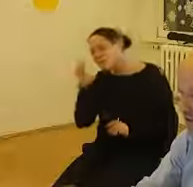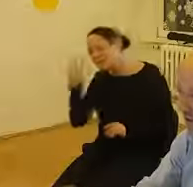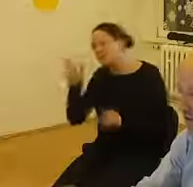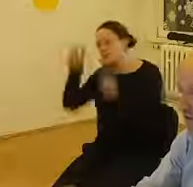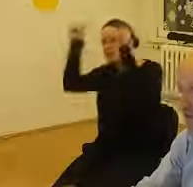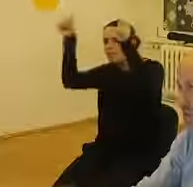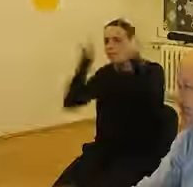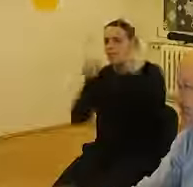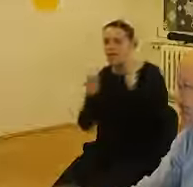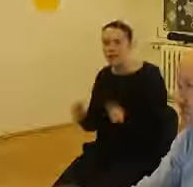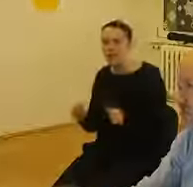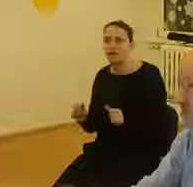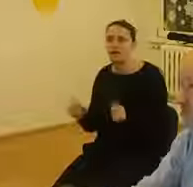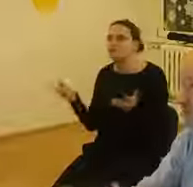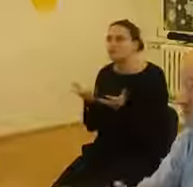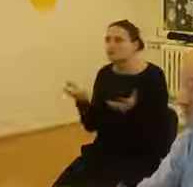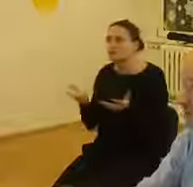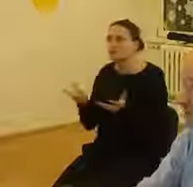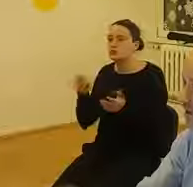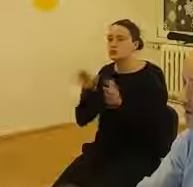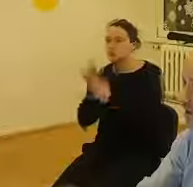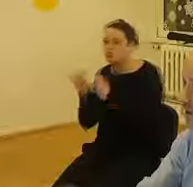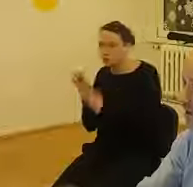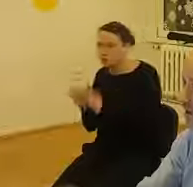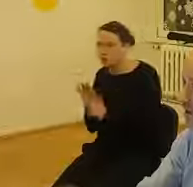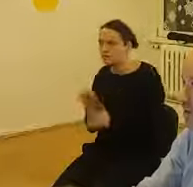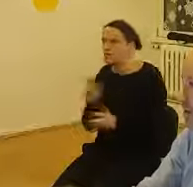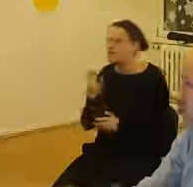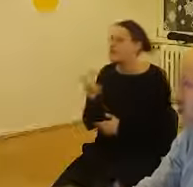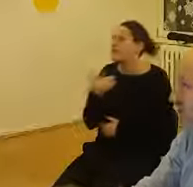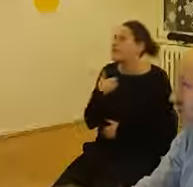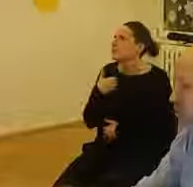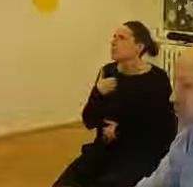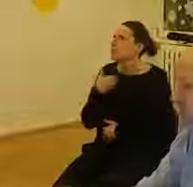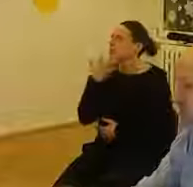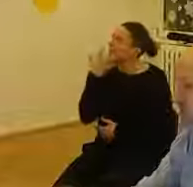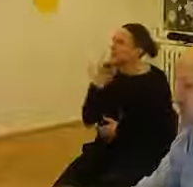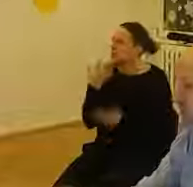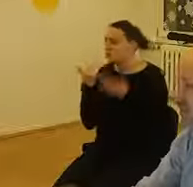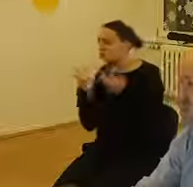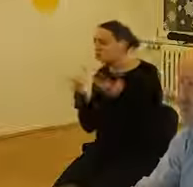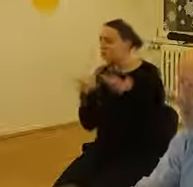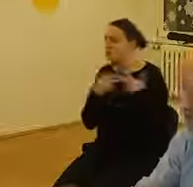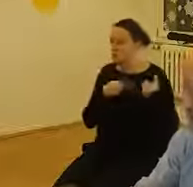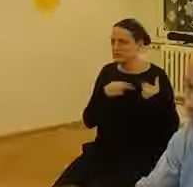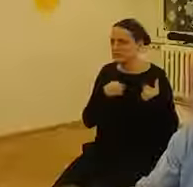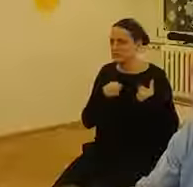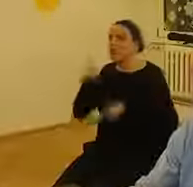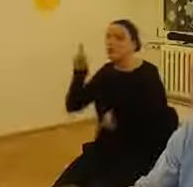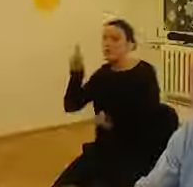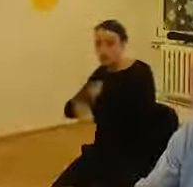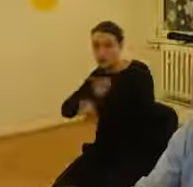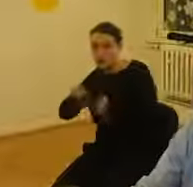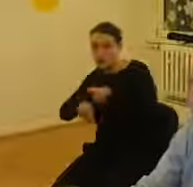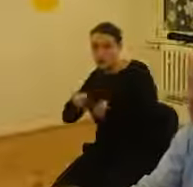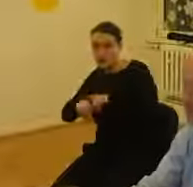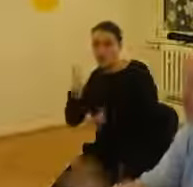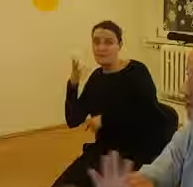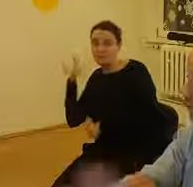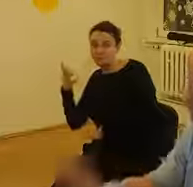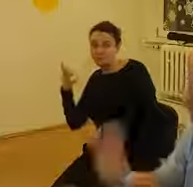ta informacja. Ja teraz nie chcę przekłamać, ale to było albo 5, albo 6 komisji, a w normalnych wyborach mamy chyba